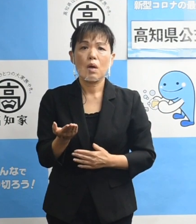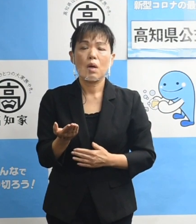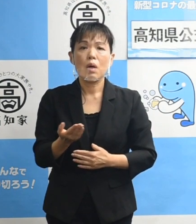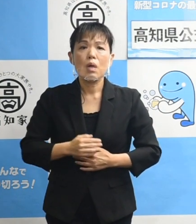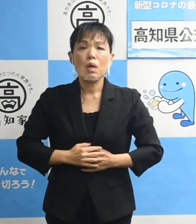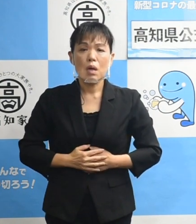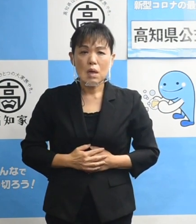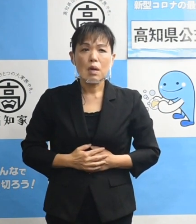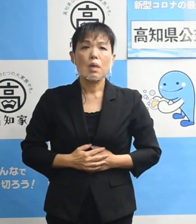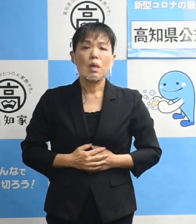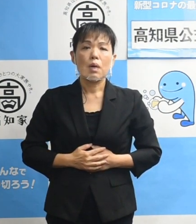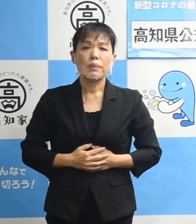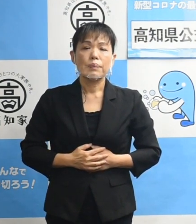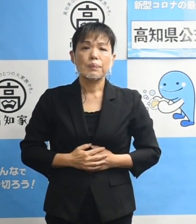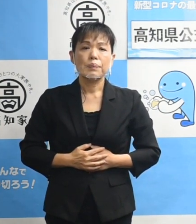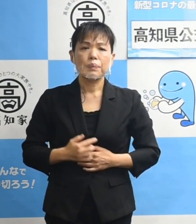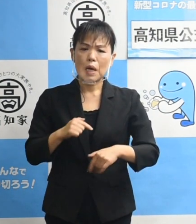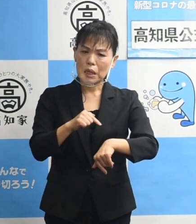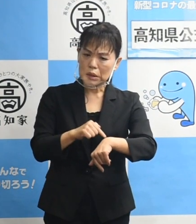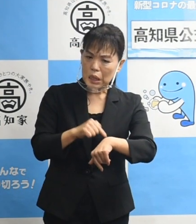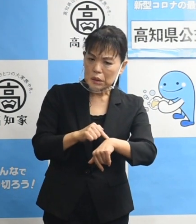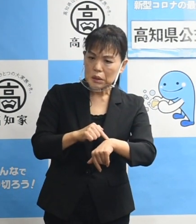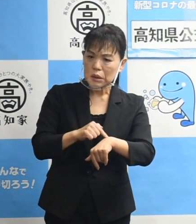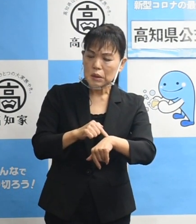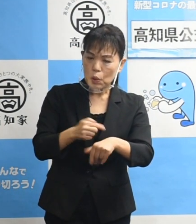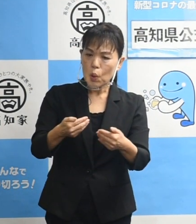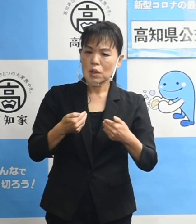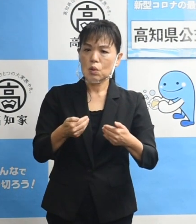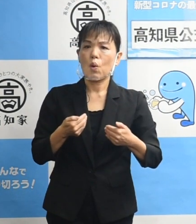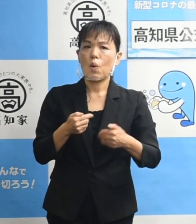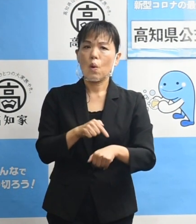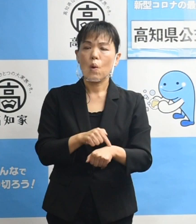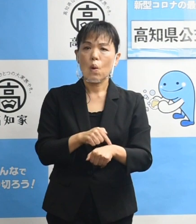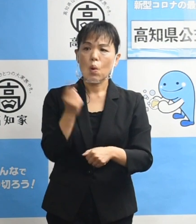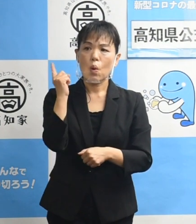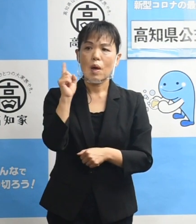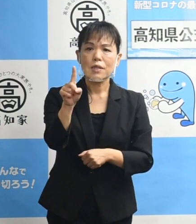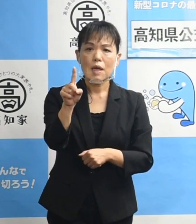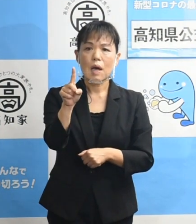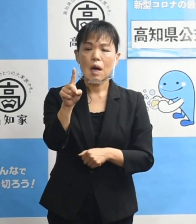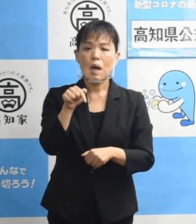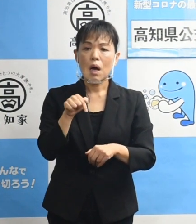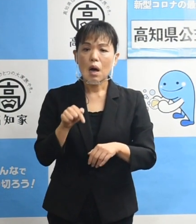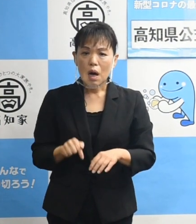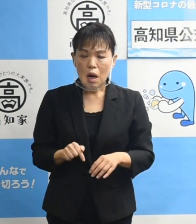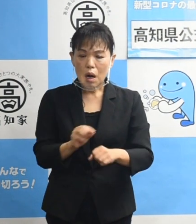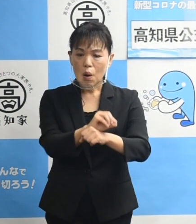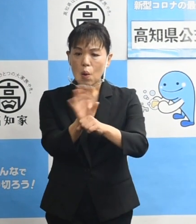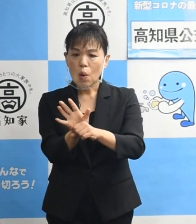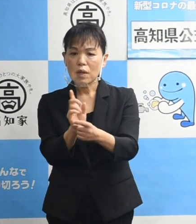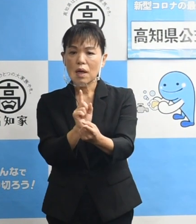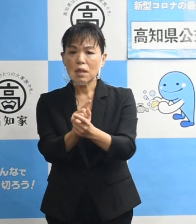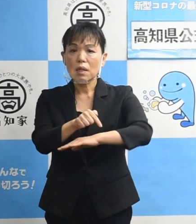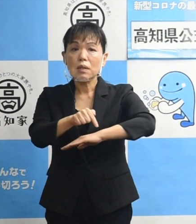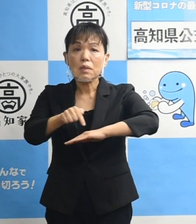ういう点で、若干時間を要する部分もございますけれども、明日、このコロナ対策